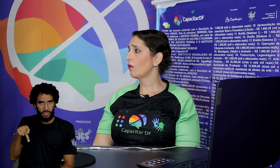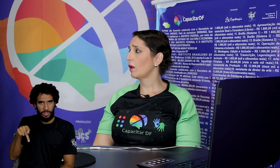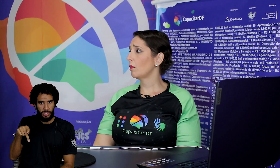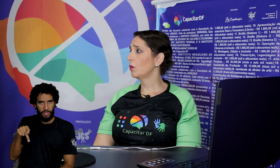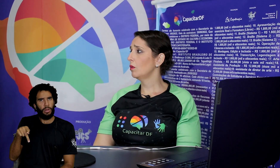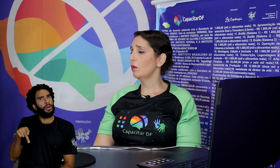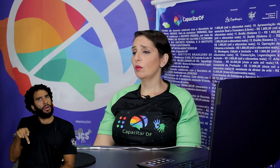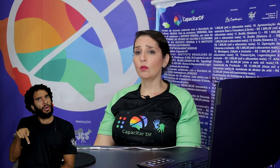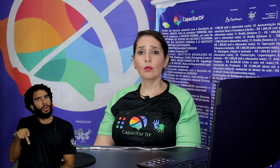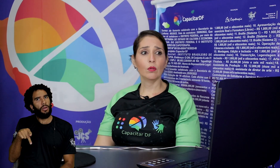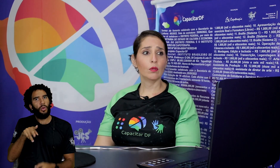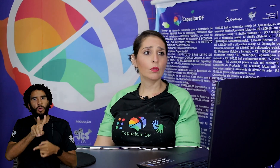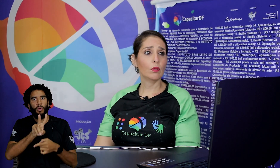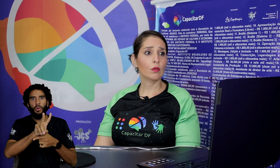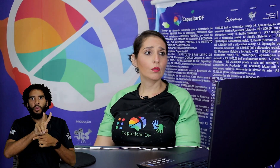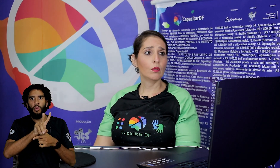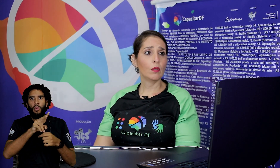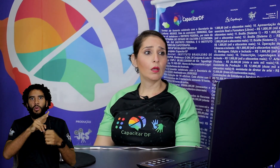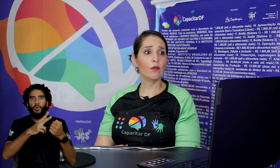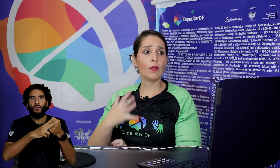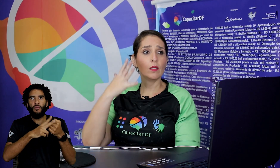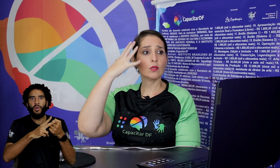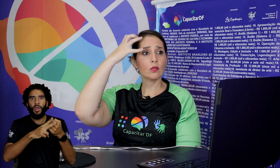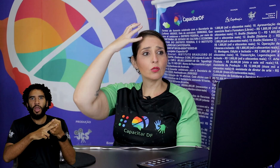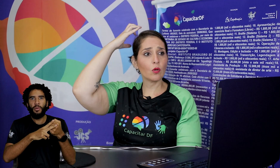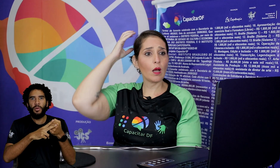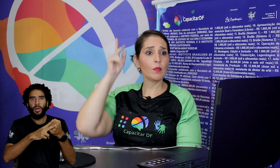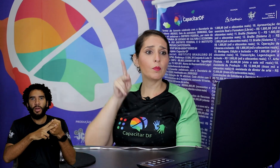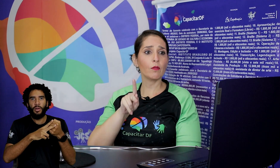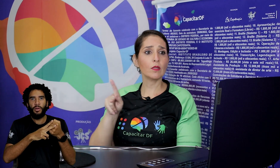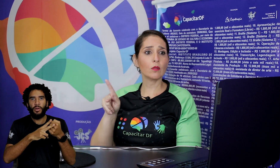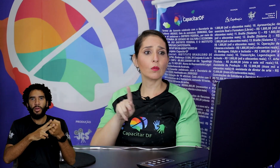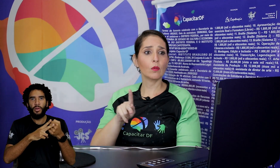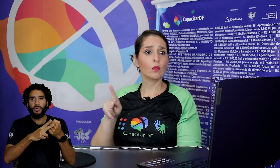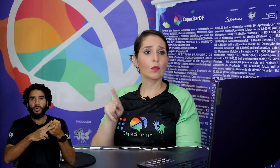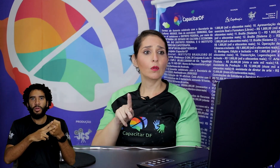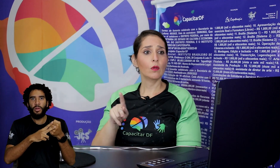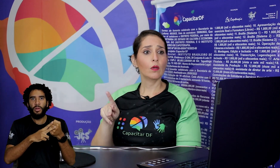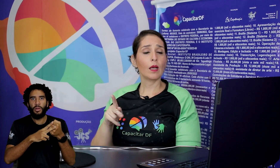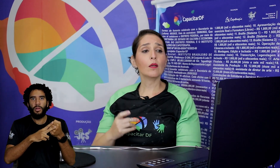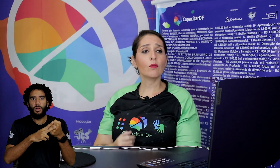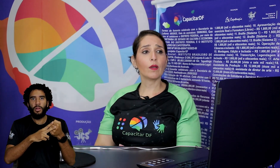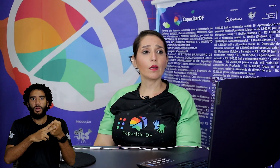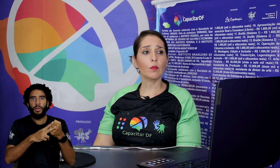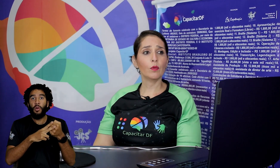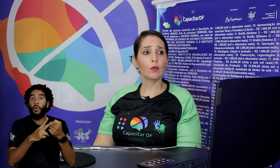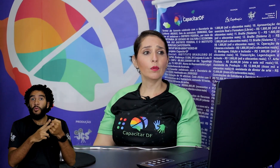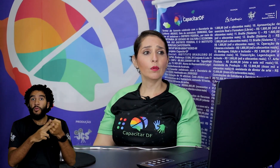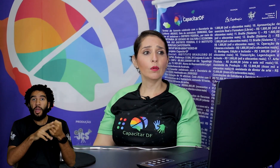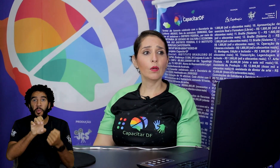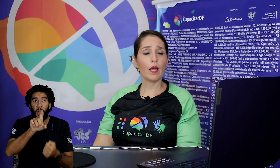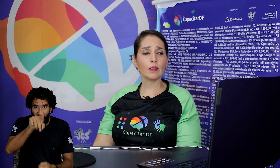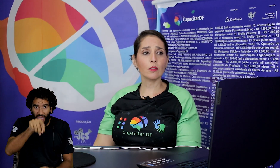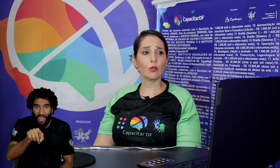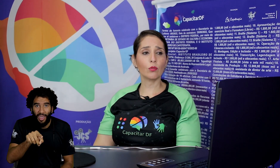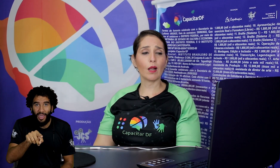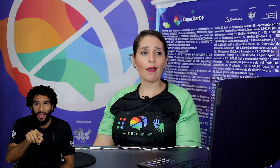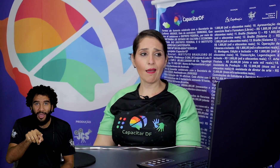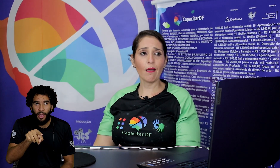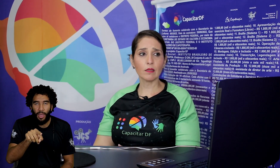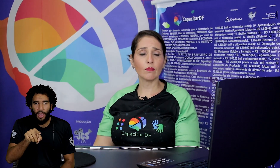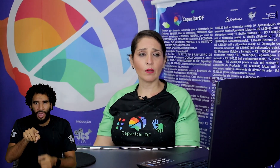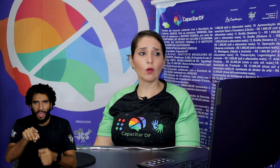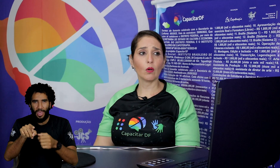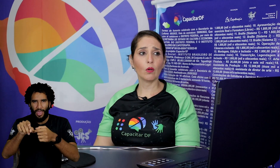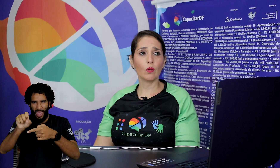Cadê o verbo? Ele fez, Joab professor. Cadê o verbo? Essa estrutura